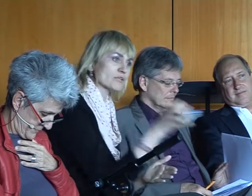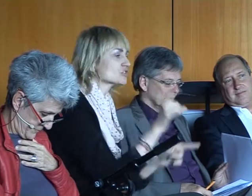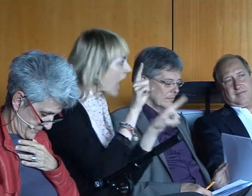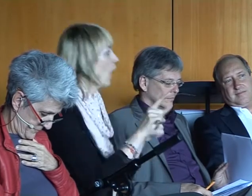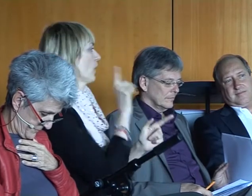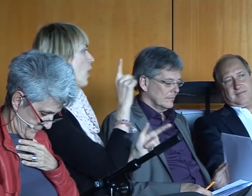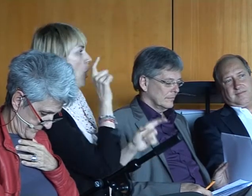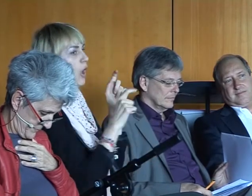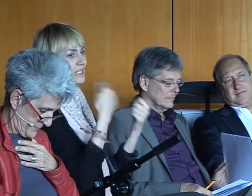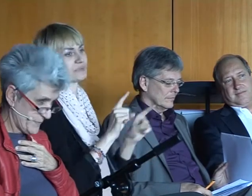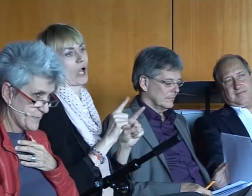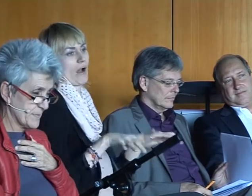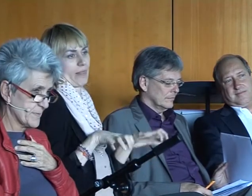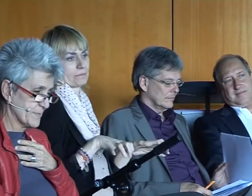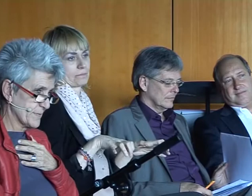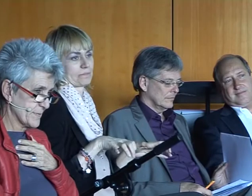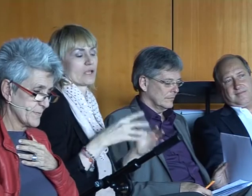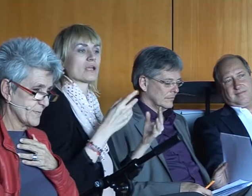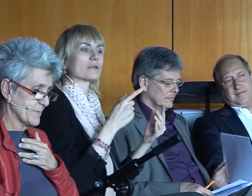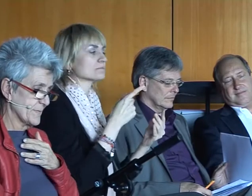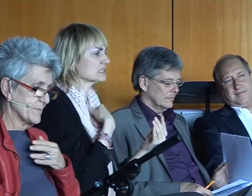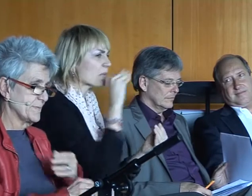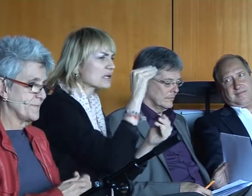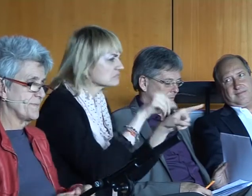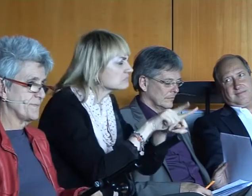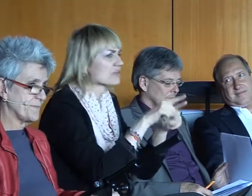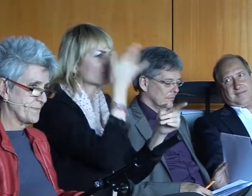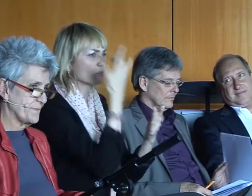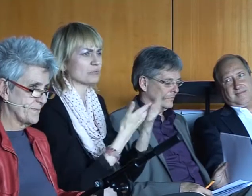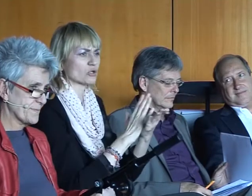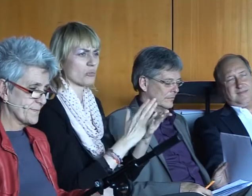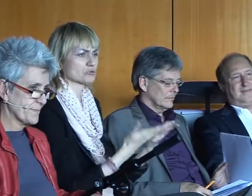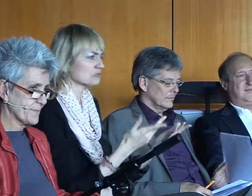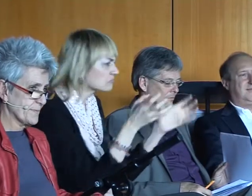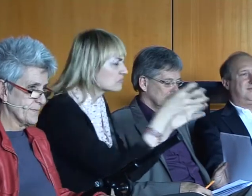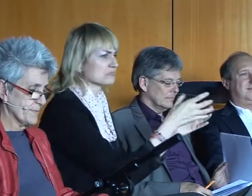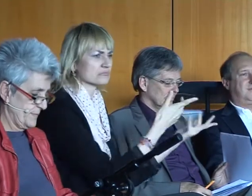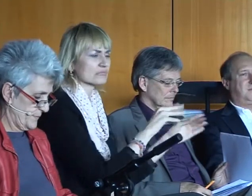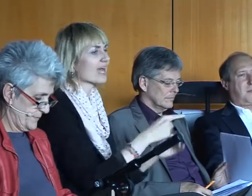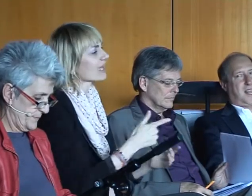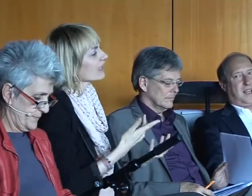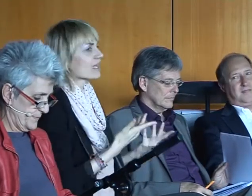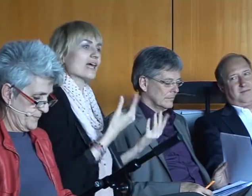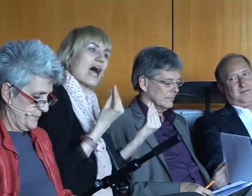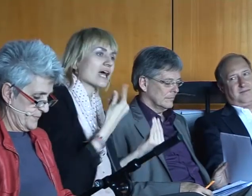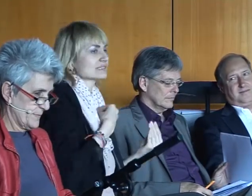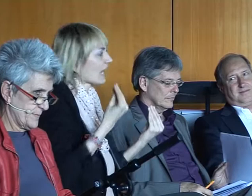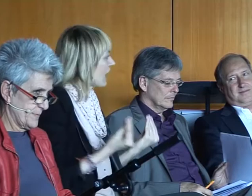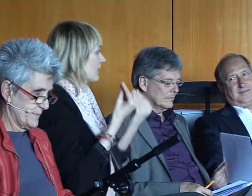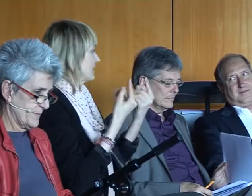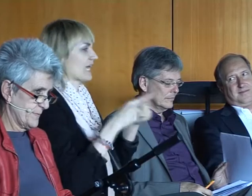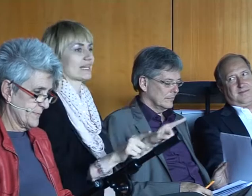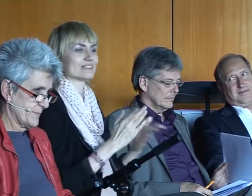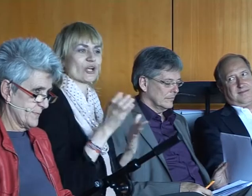so gewesen. Auch mit Dolmetscherinnen gibt es Leute, die nach wie vor entsetzt reagieren. Im